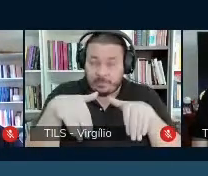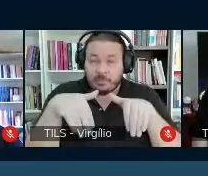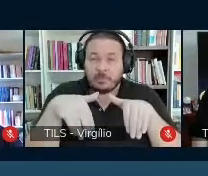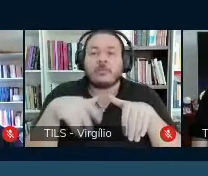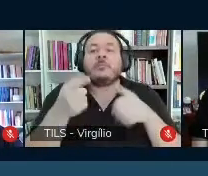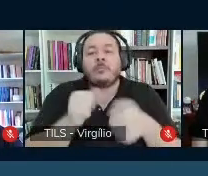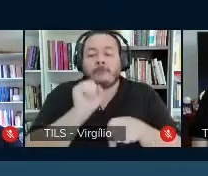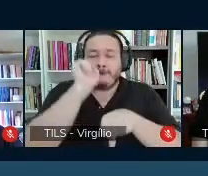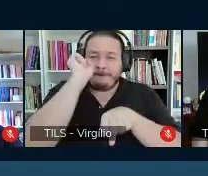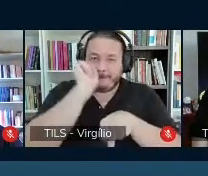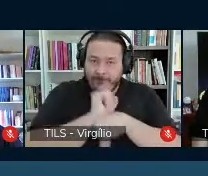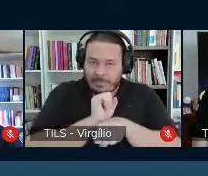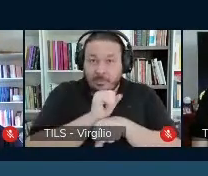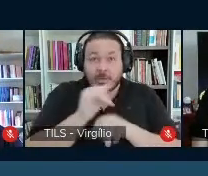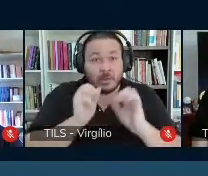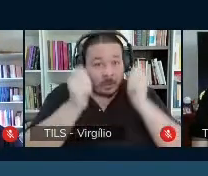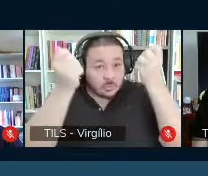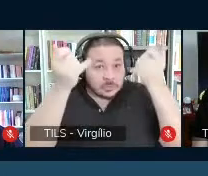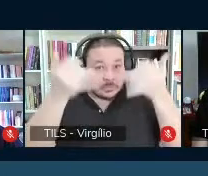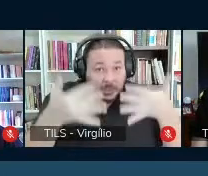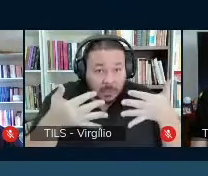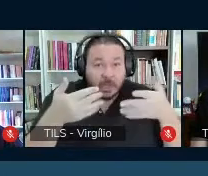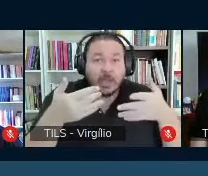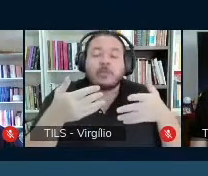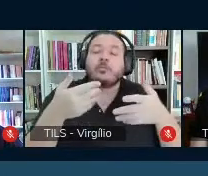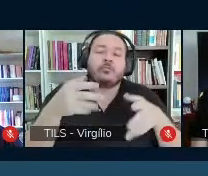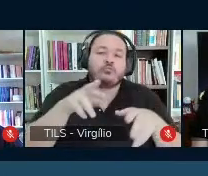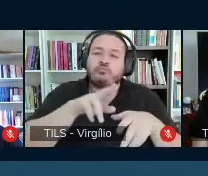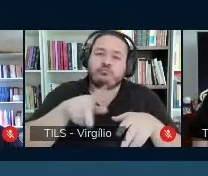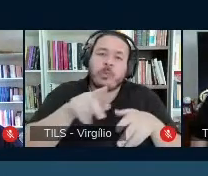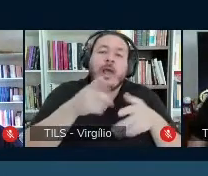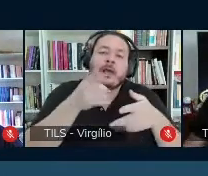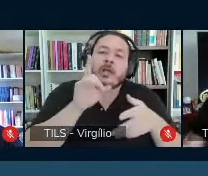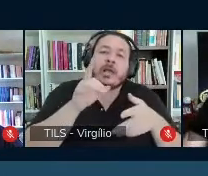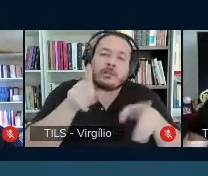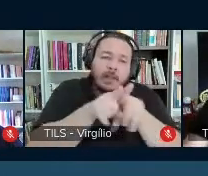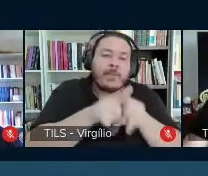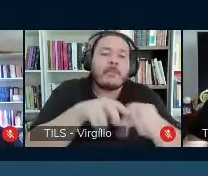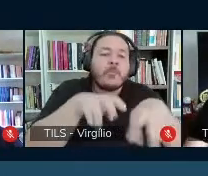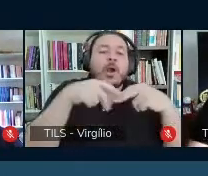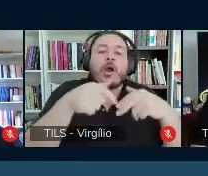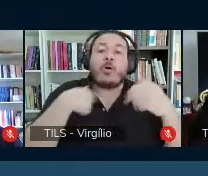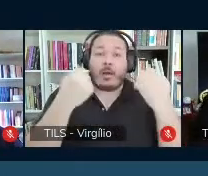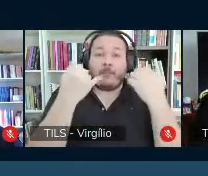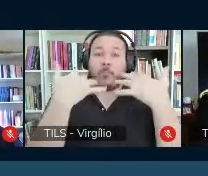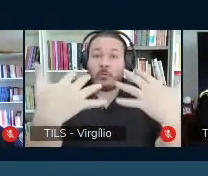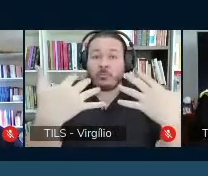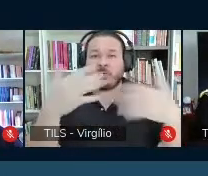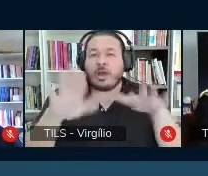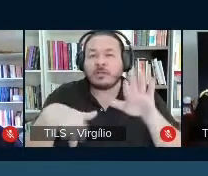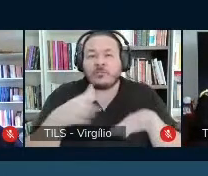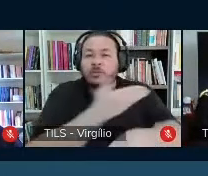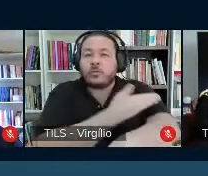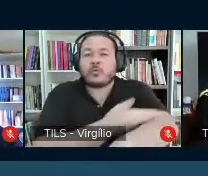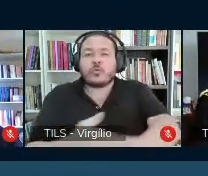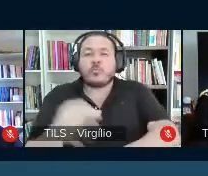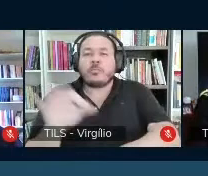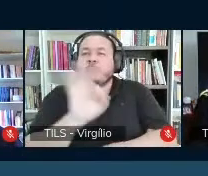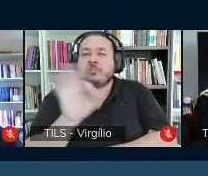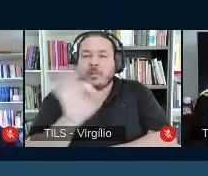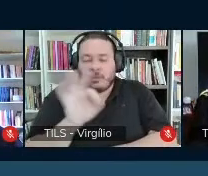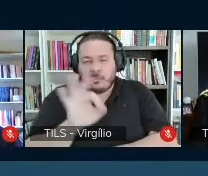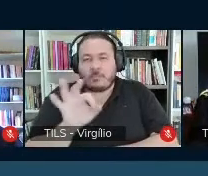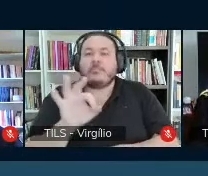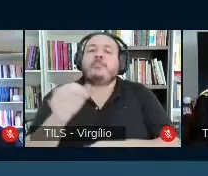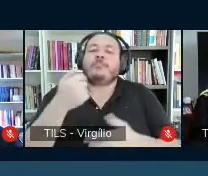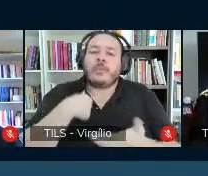famosa parada. Eu estou explicando isso para o público também, né? Que não está, muitas vezes não tem costume de assistir defesa de